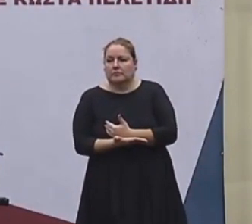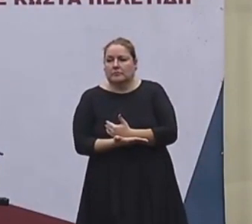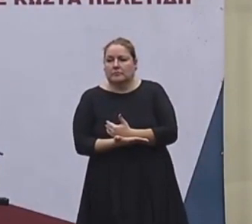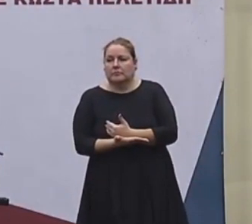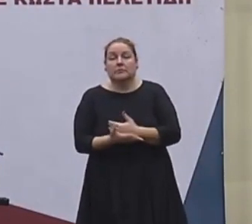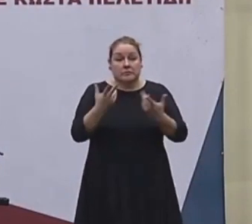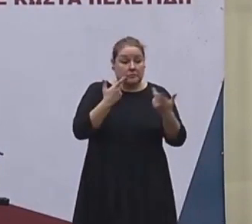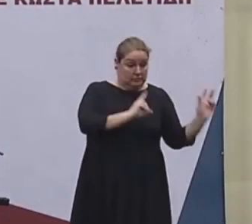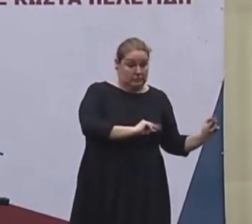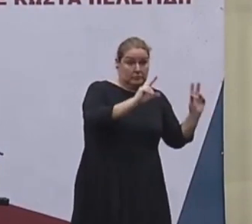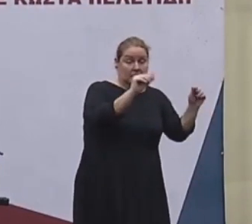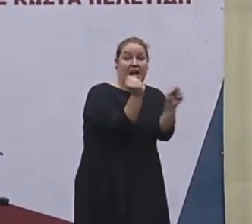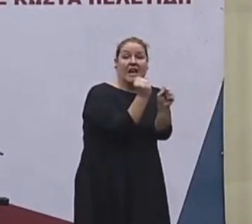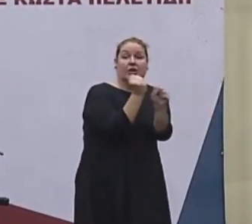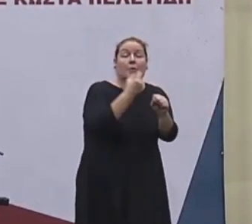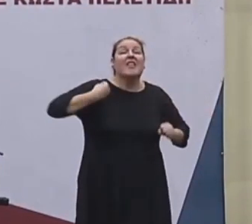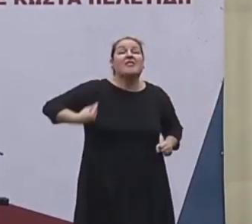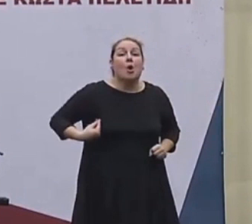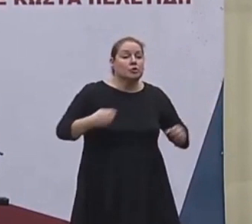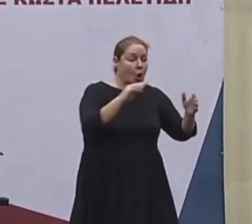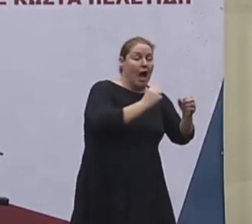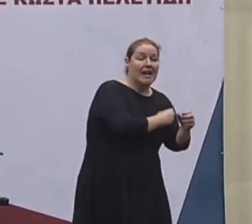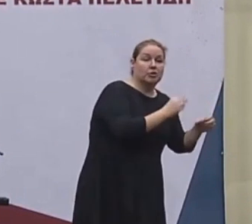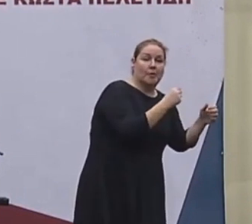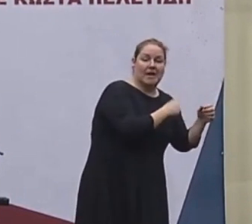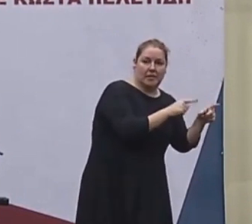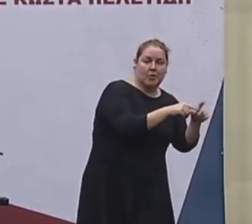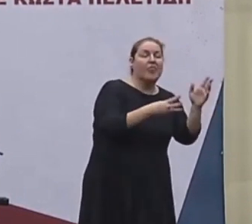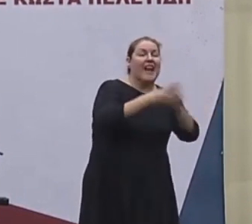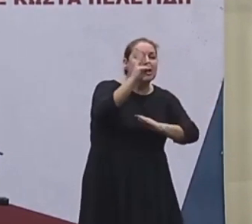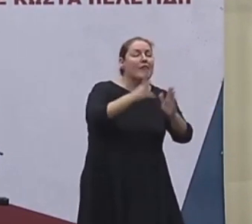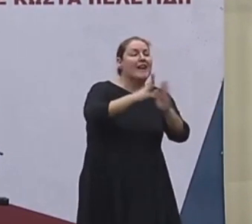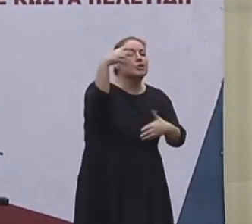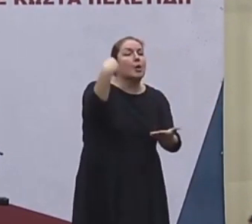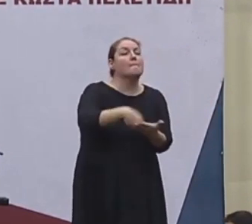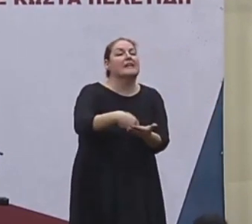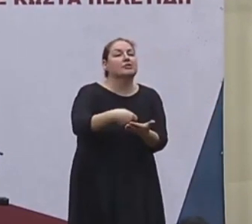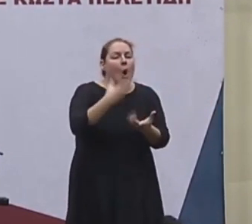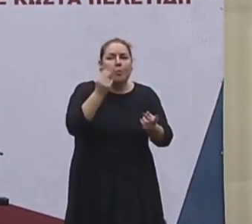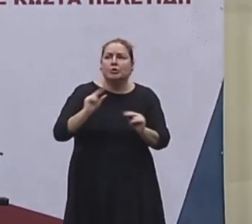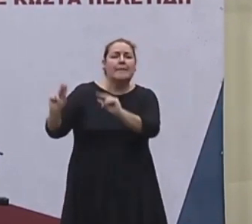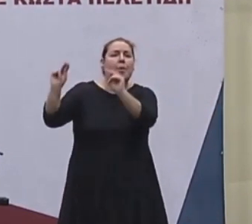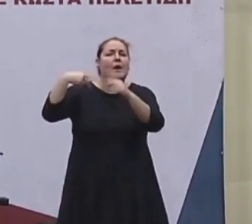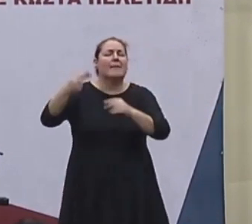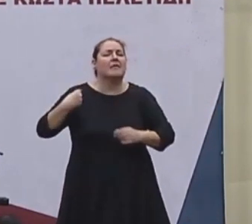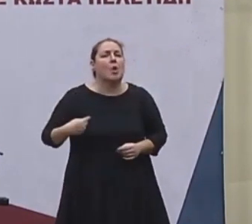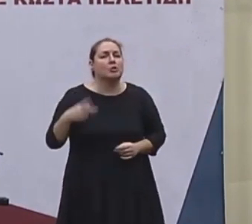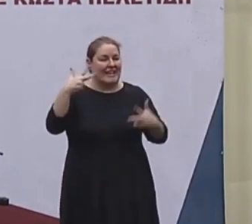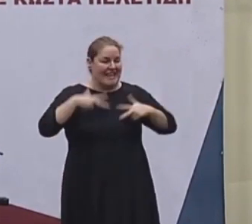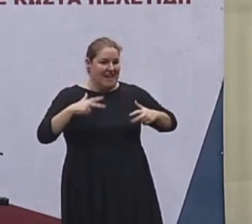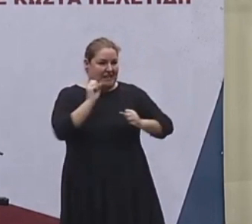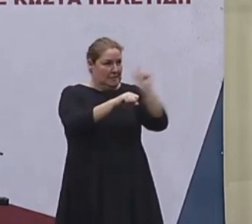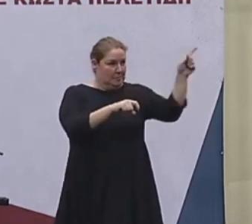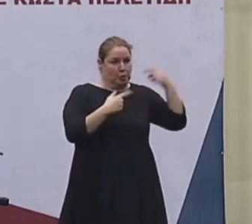αυτοί όσο και οι άλλοι εργαζόμενοι του Δημοσίου τον 13ο-14ο μισθό που η κυβέρνηση προσπαθεί